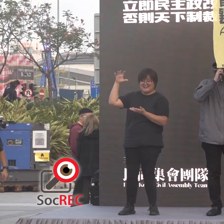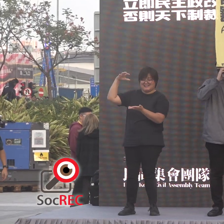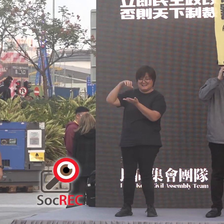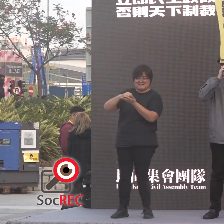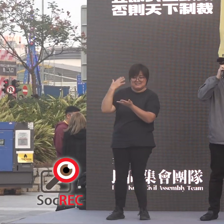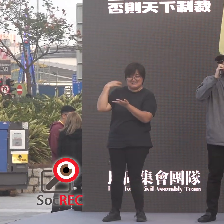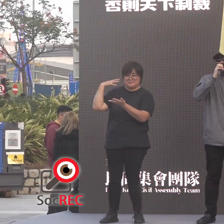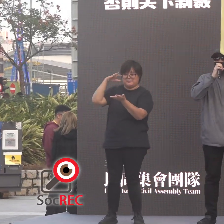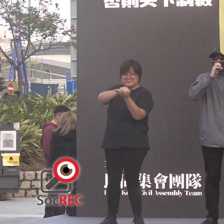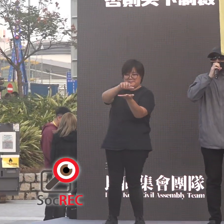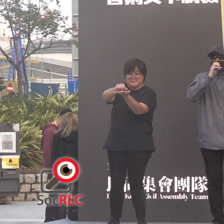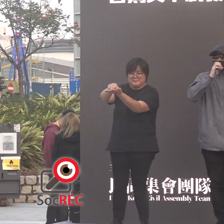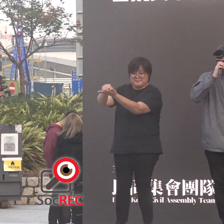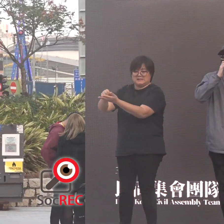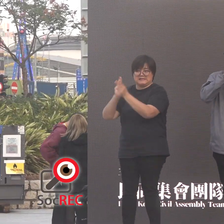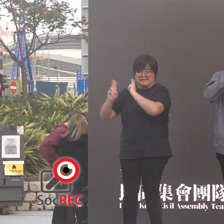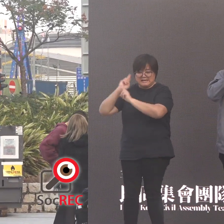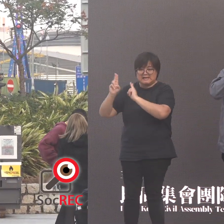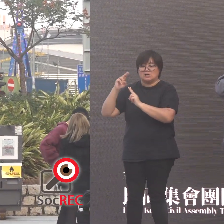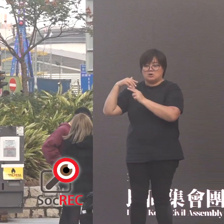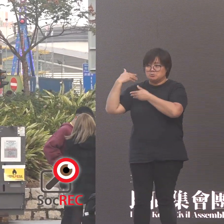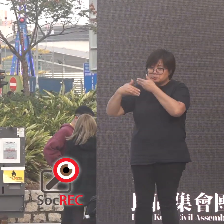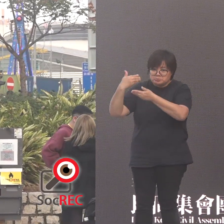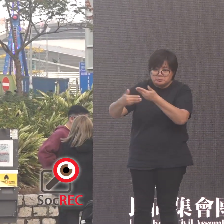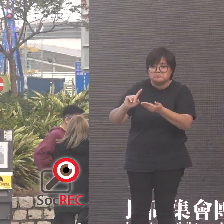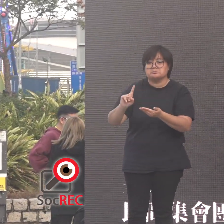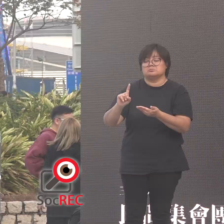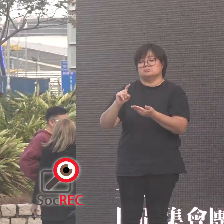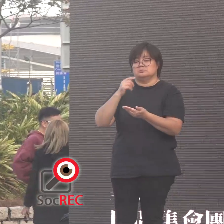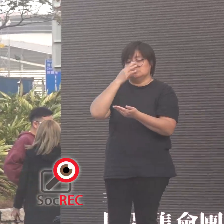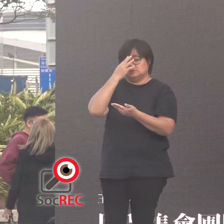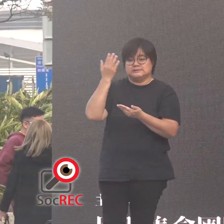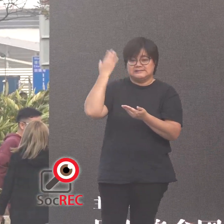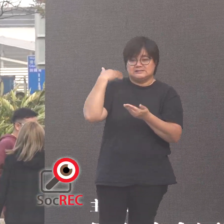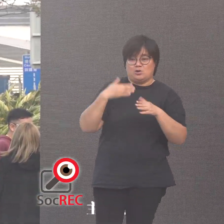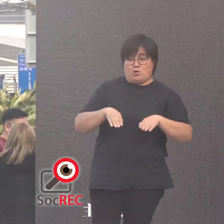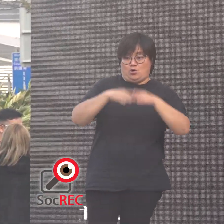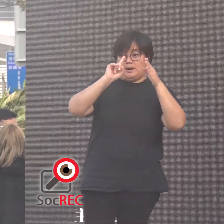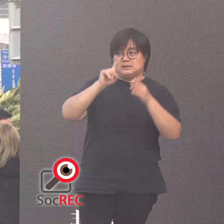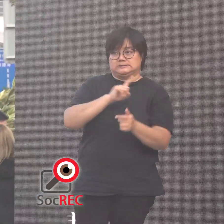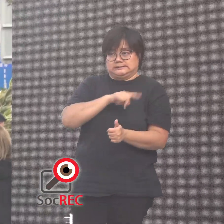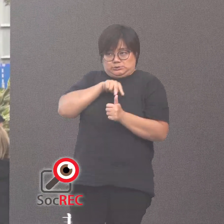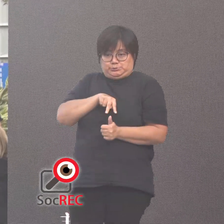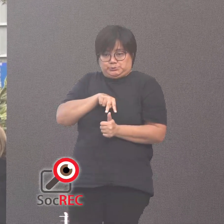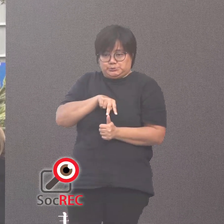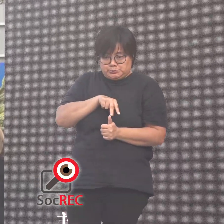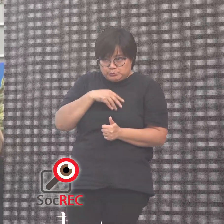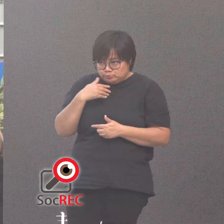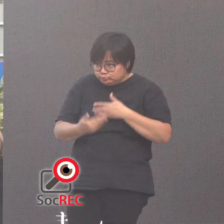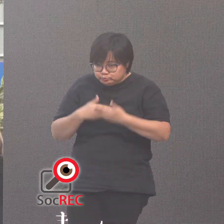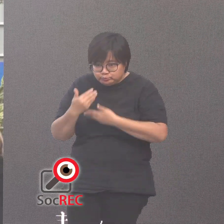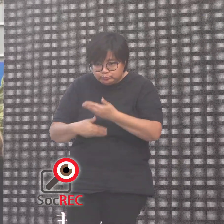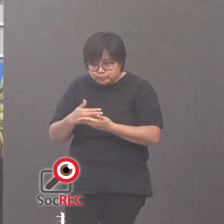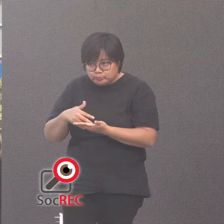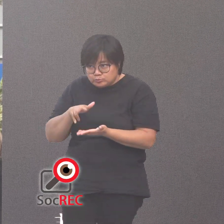在自治的路上慢慢他們就去獨立，而他們自治之前最重要的就是他